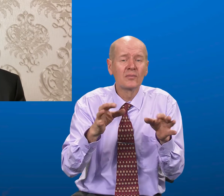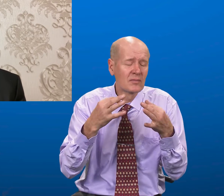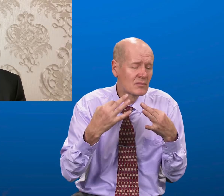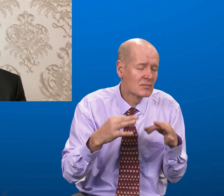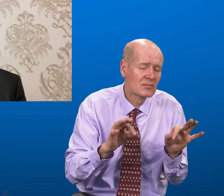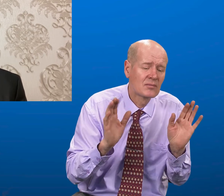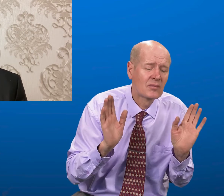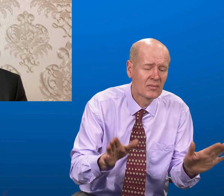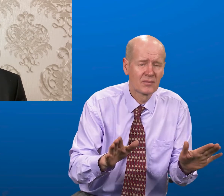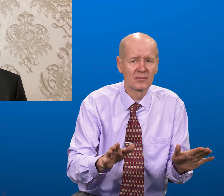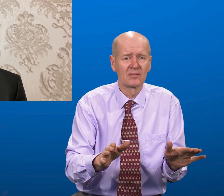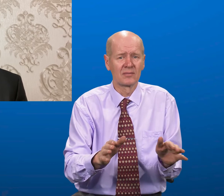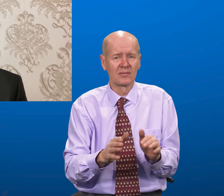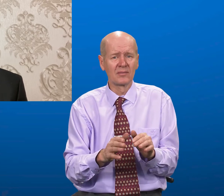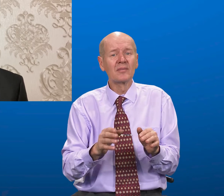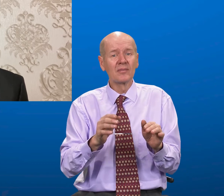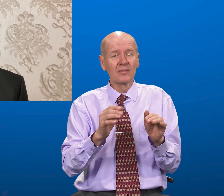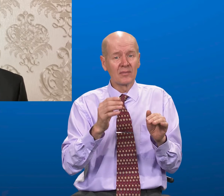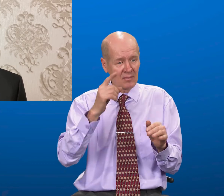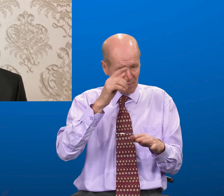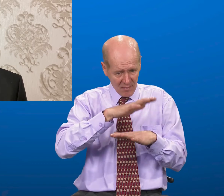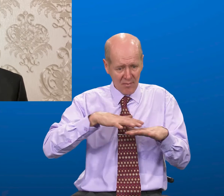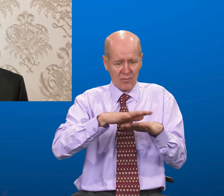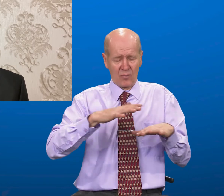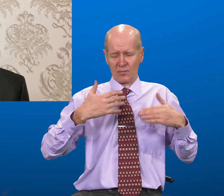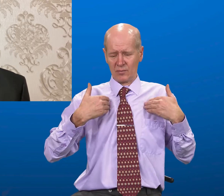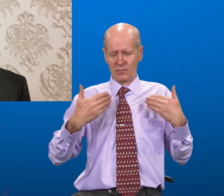как только предъявление этих самых